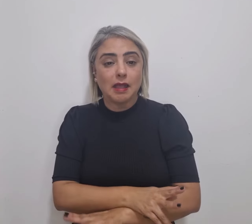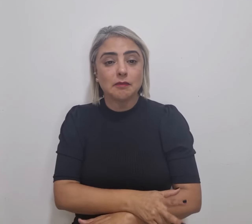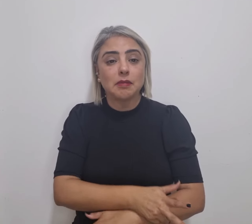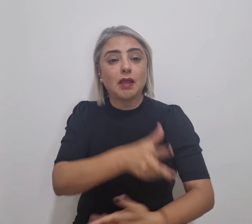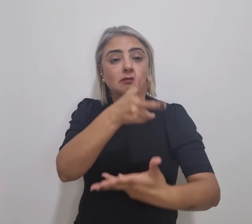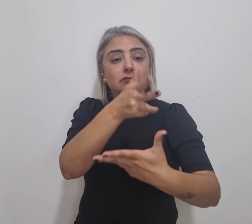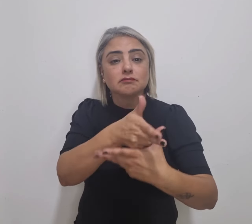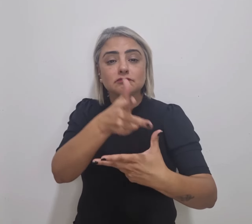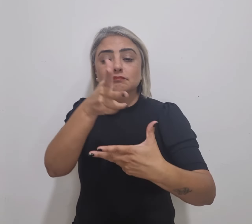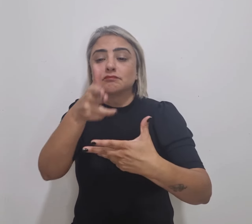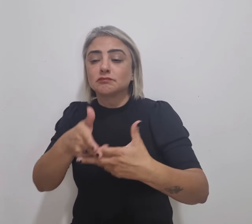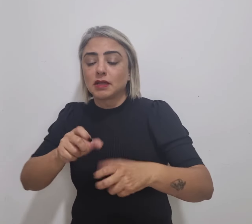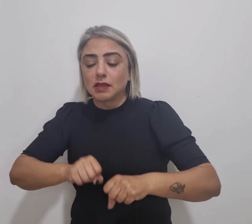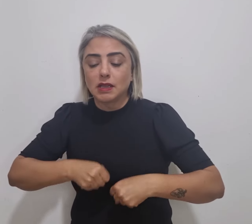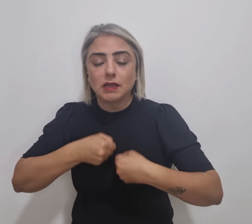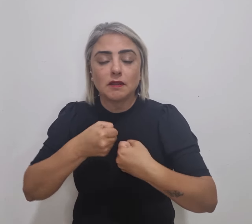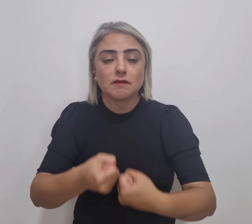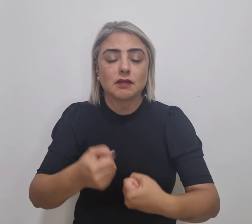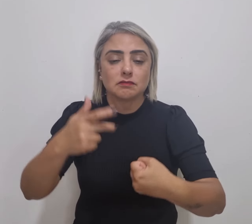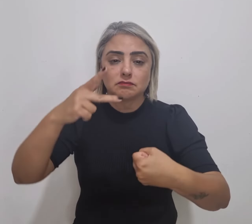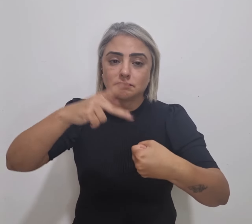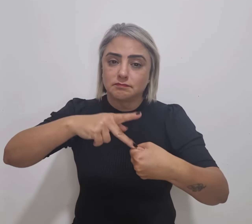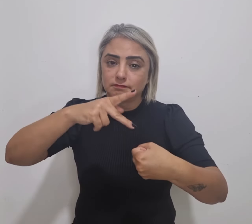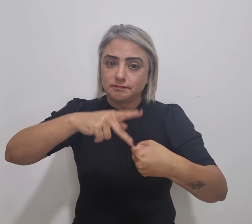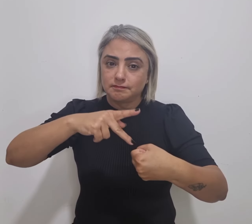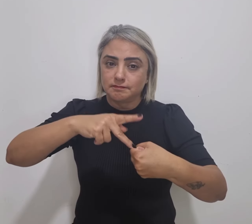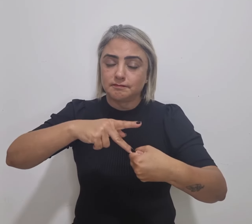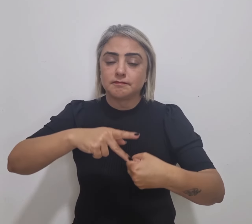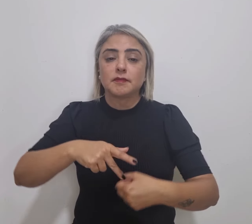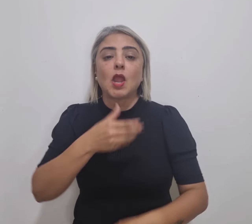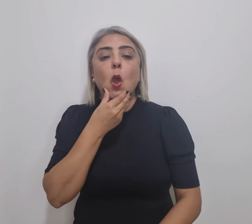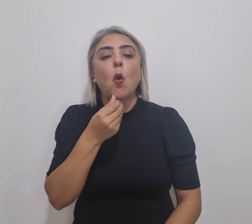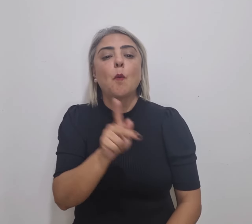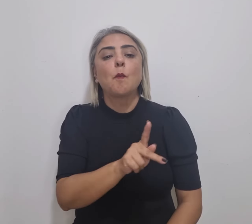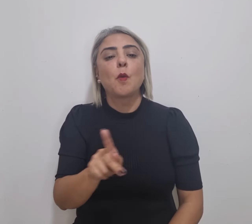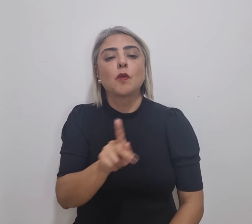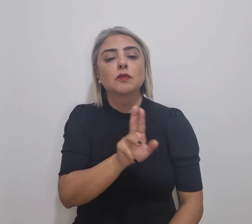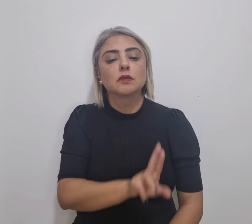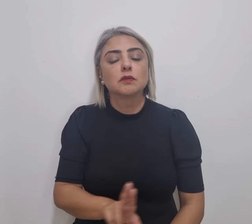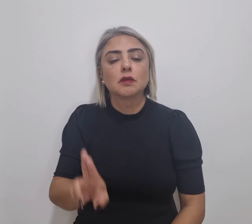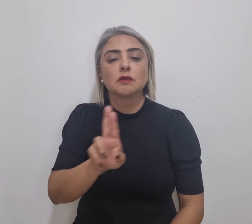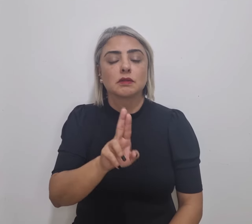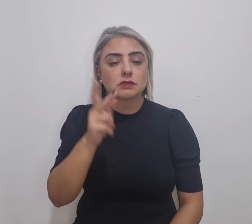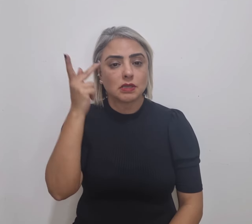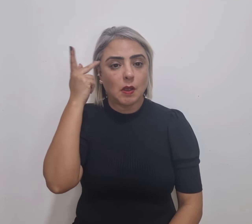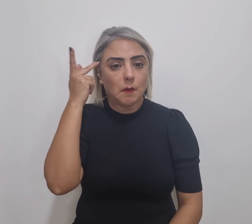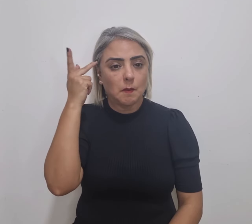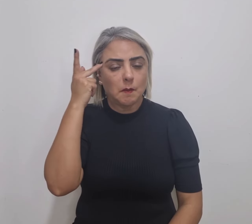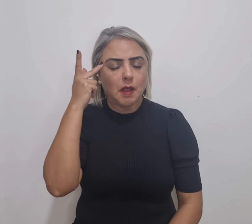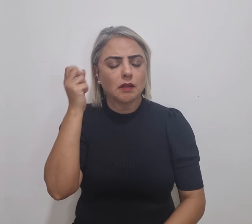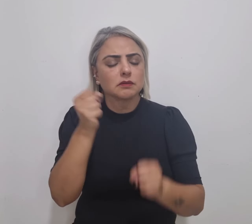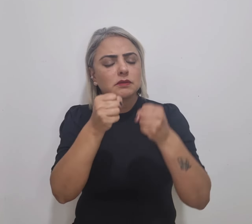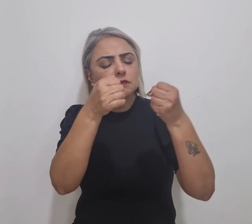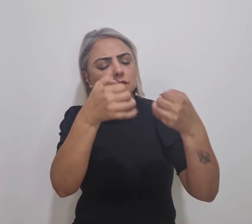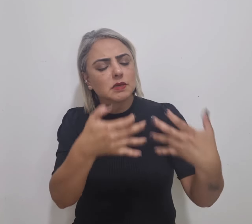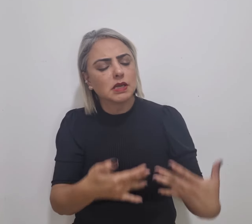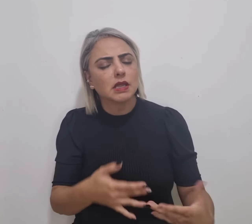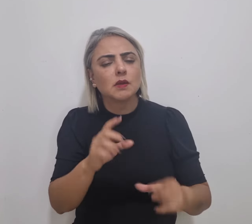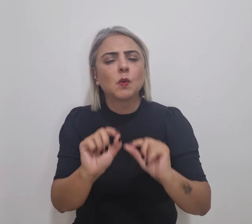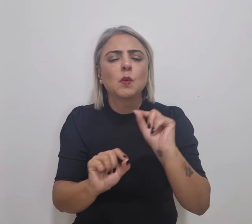em defesa da Petrobras. O professor da Universidade de São Paulo explica o que ocorreu nos